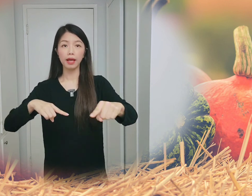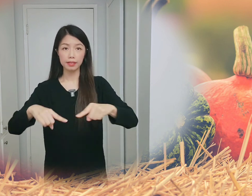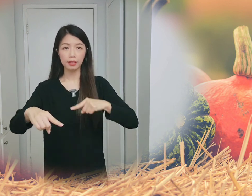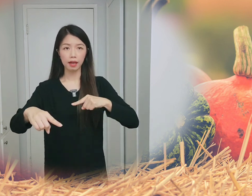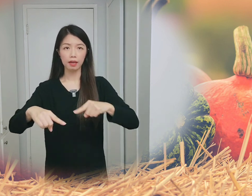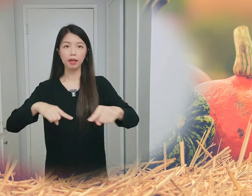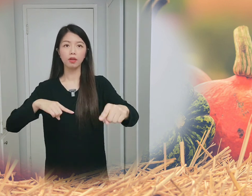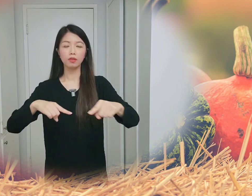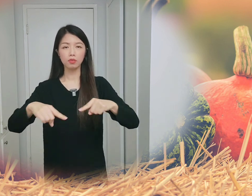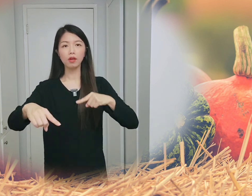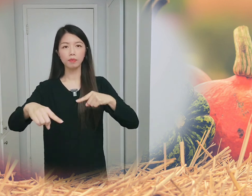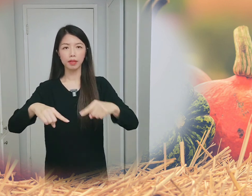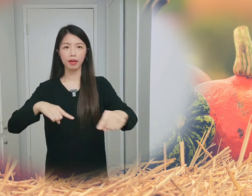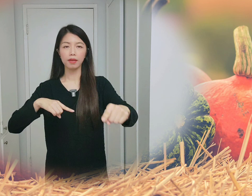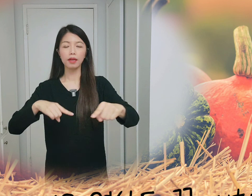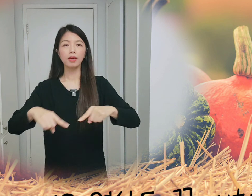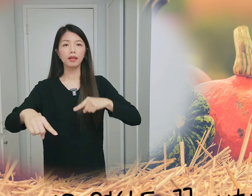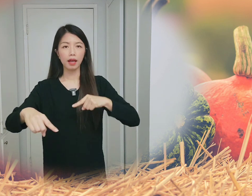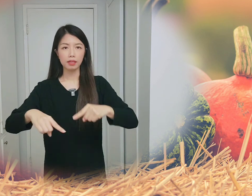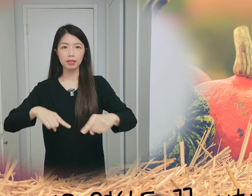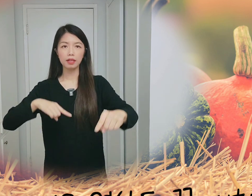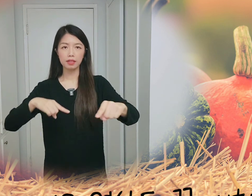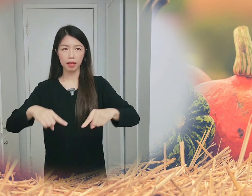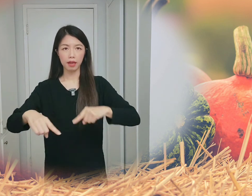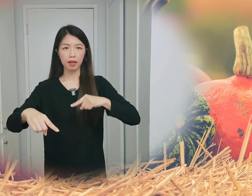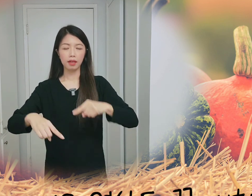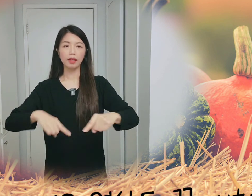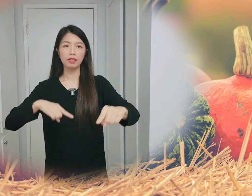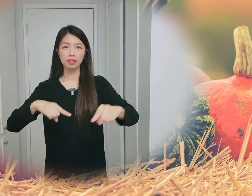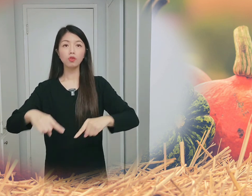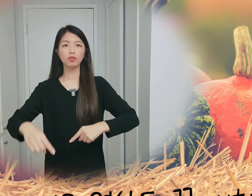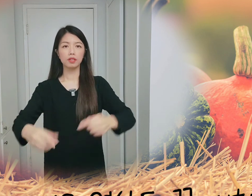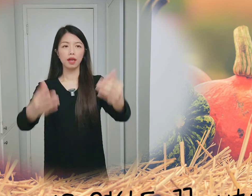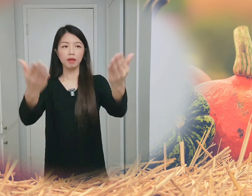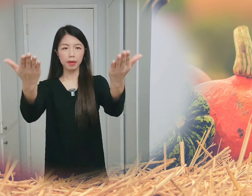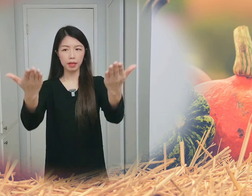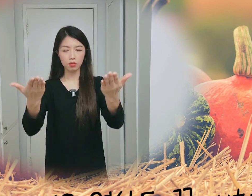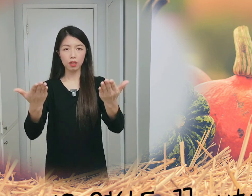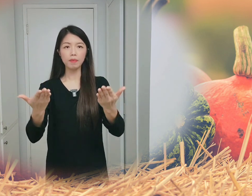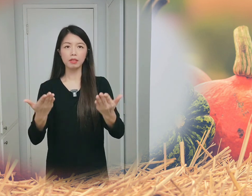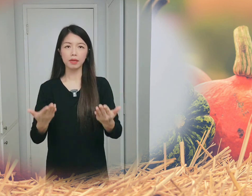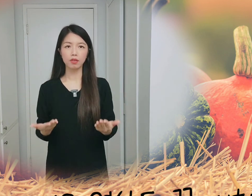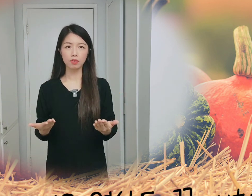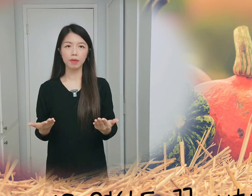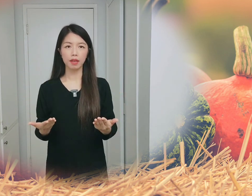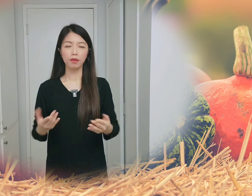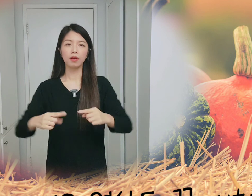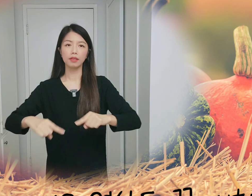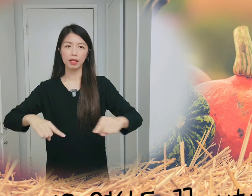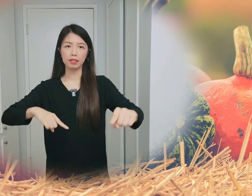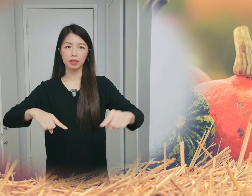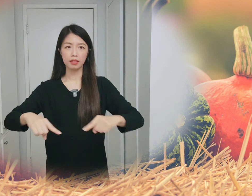주시면 다스리다 이런 뜻의 수어가 됩니다. 다스리시네, 다스려 주시네. 받다 수어를 마지막에 해주시면